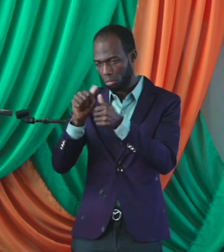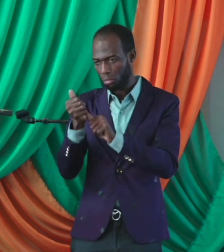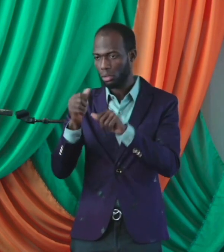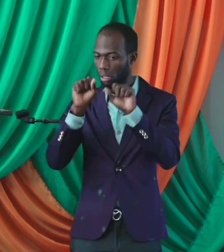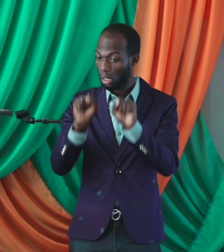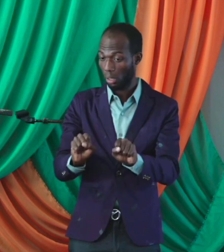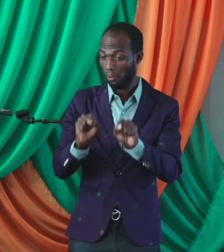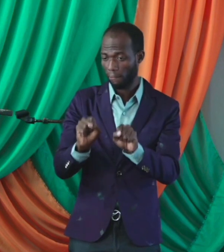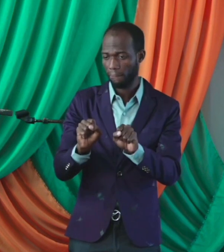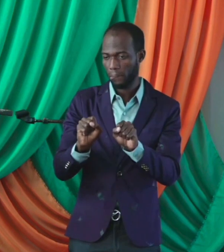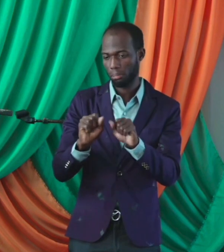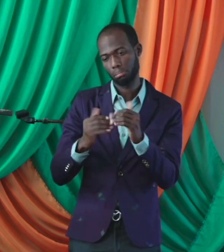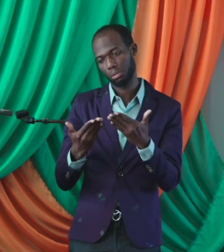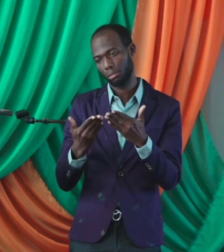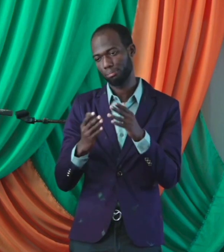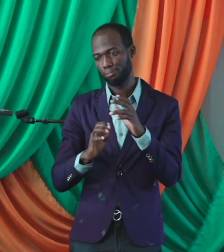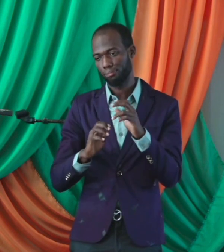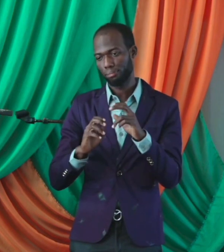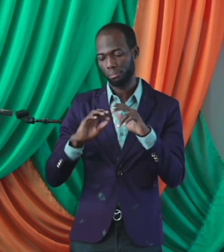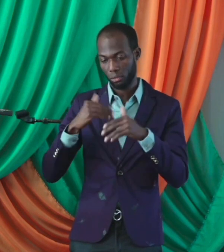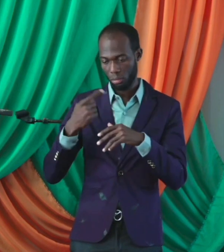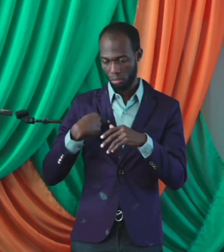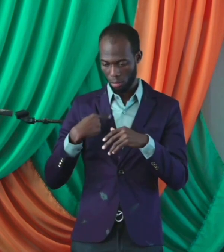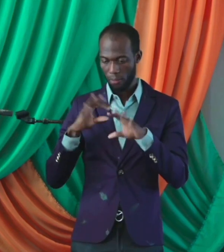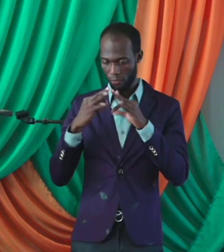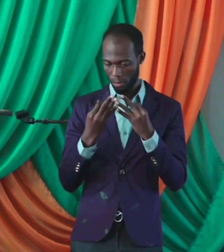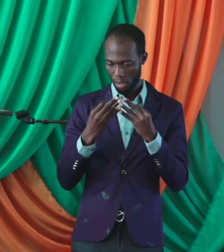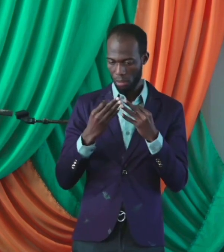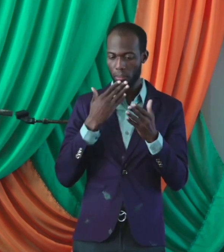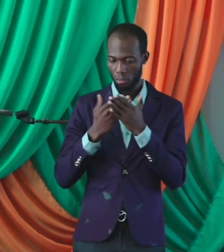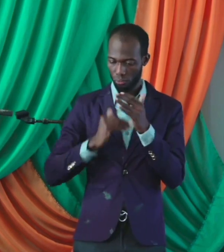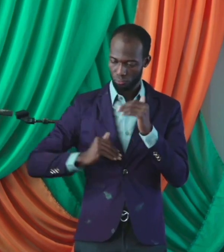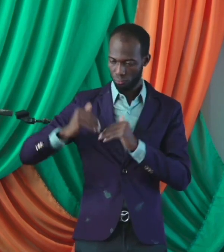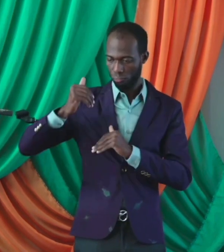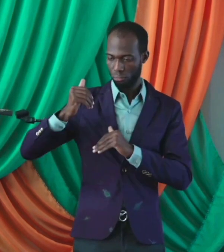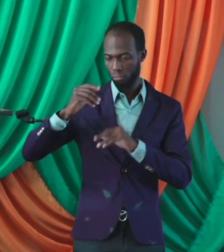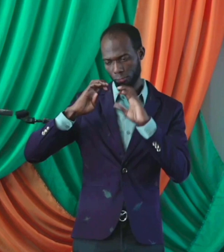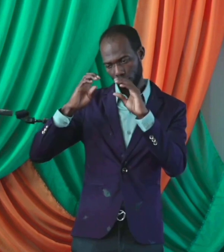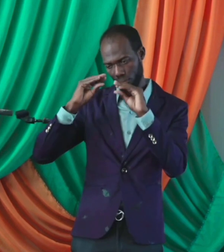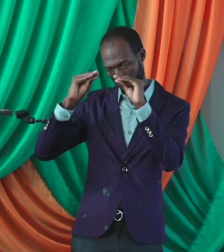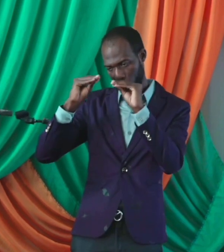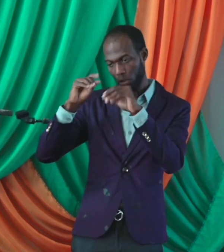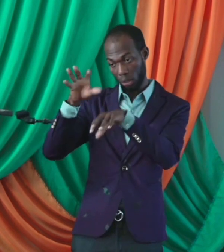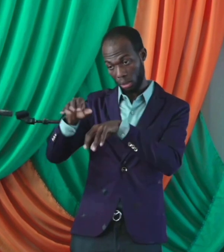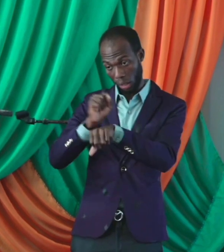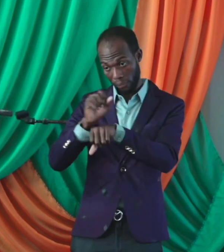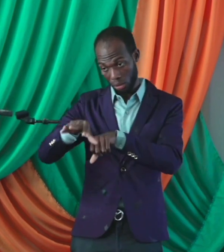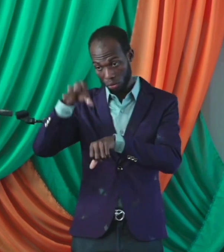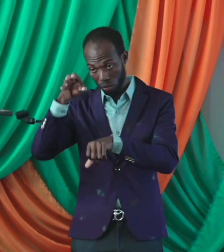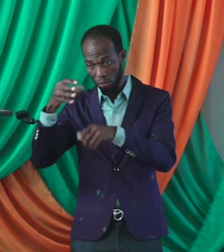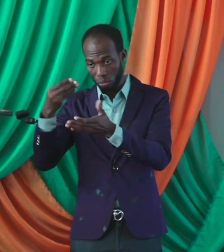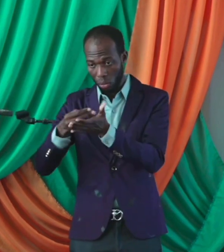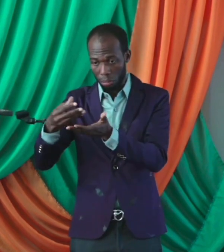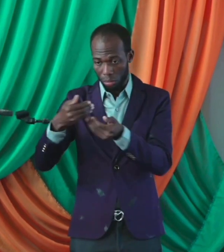des possibilités évoluer peut-être pas pour famille éduquer je travail faire